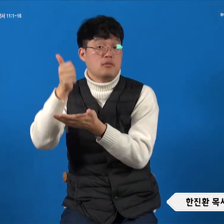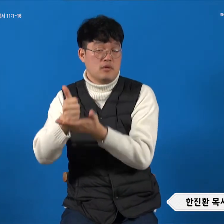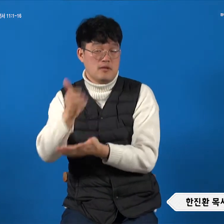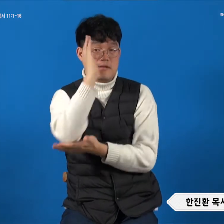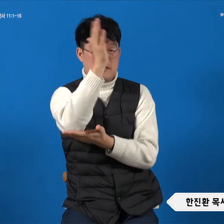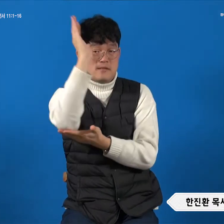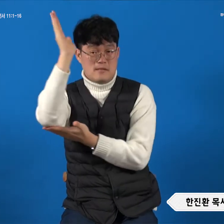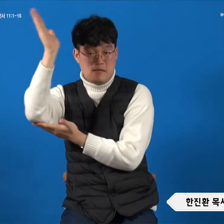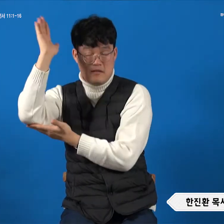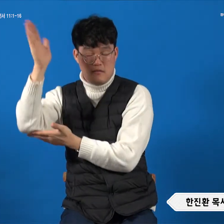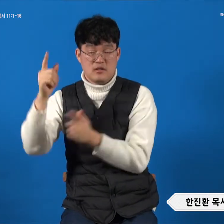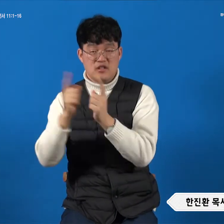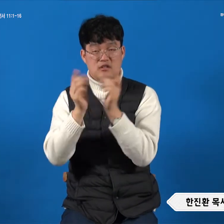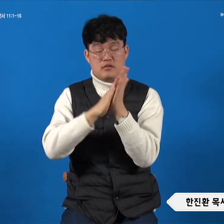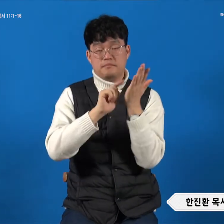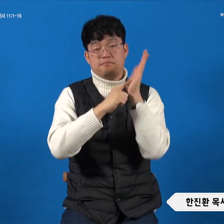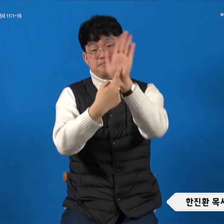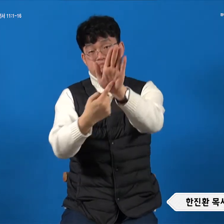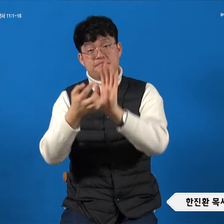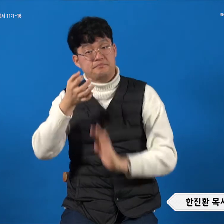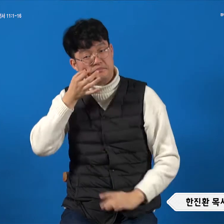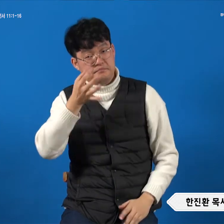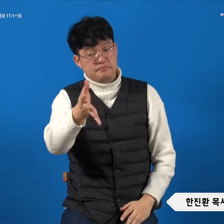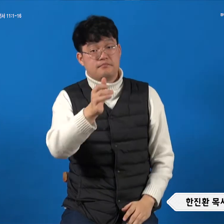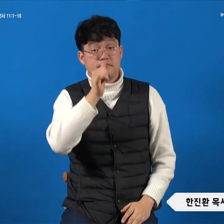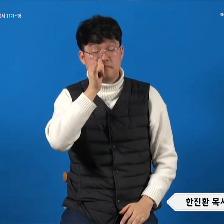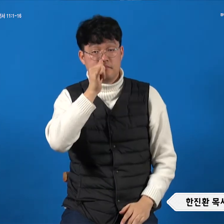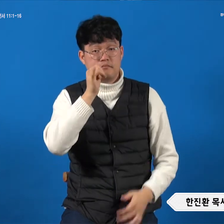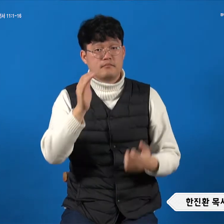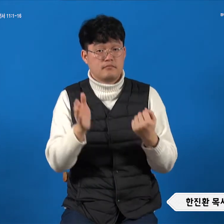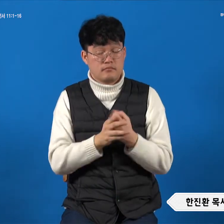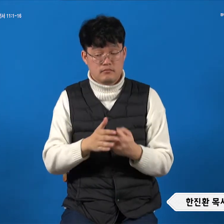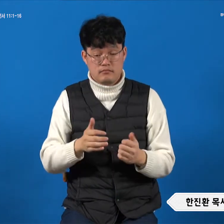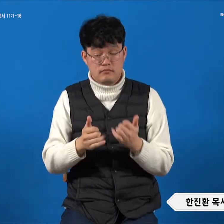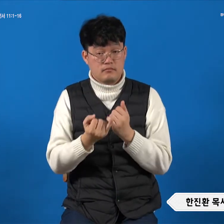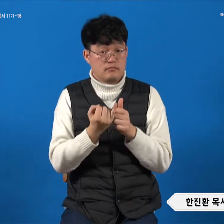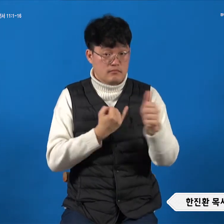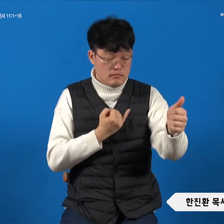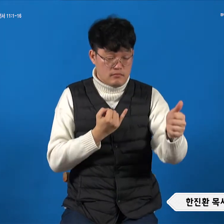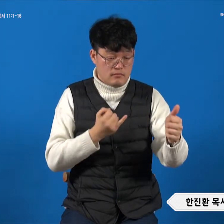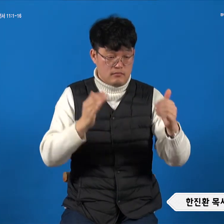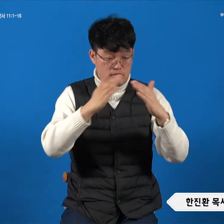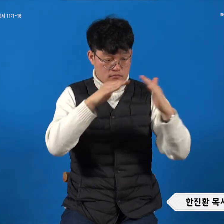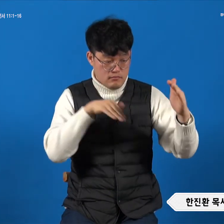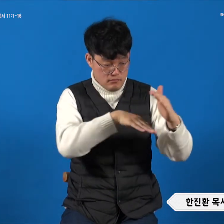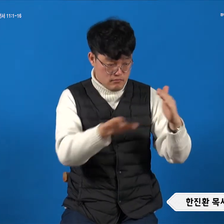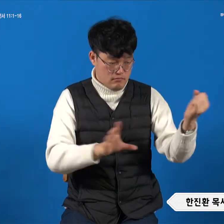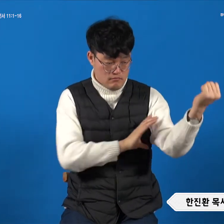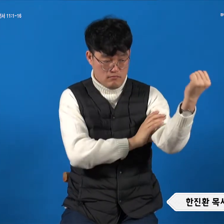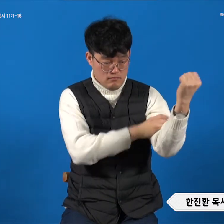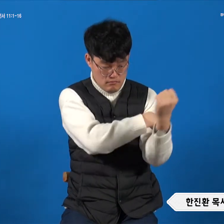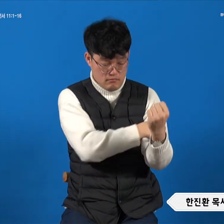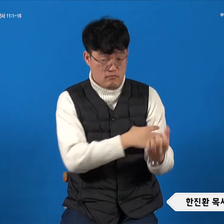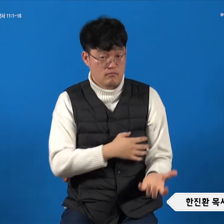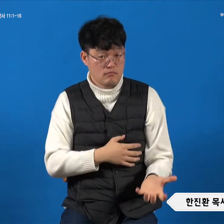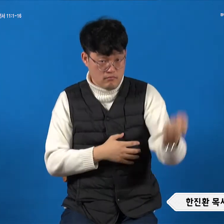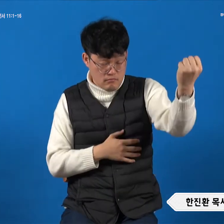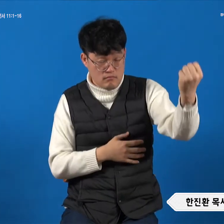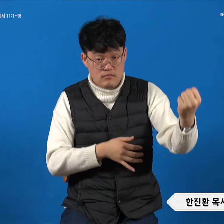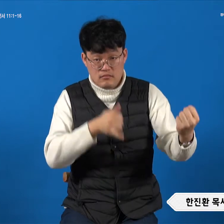예수님이 수없이 강조하셨습니다. 그래서 남편이 가정에서 권위를 가진 리더다 하는